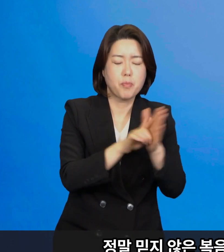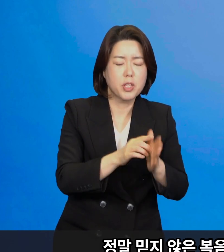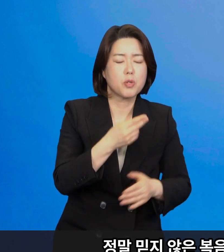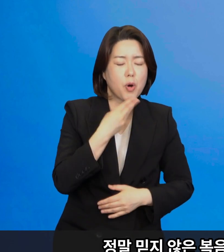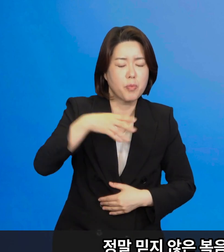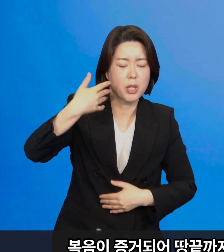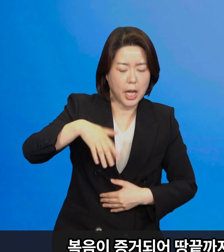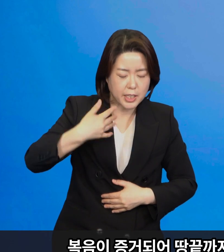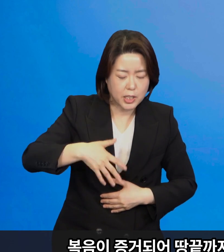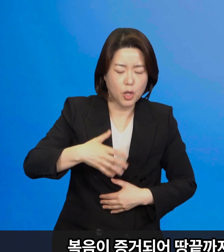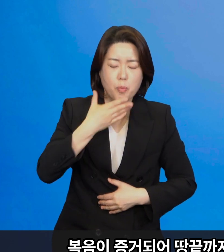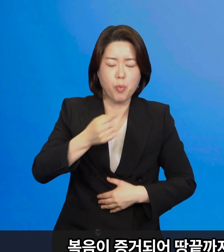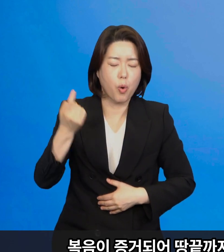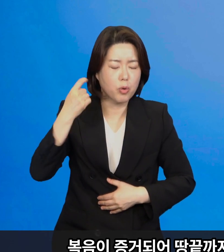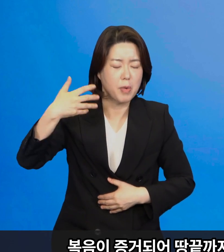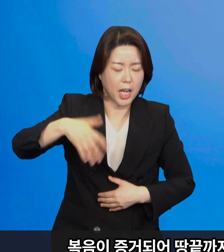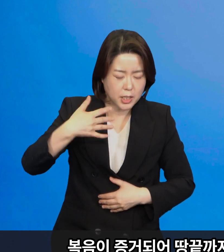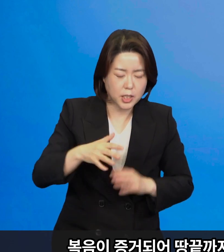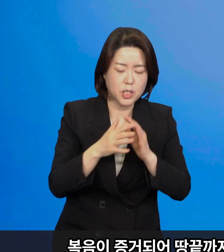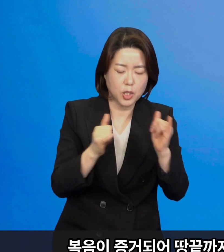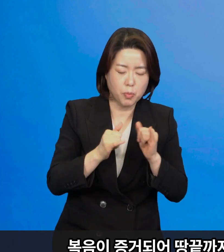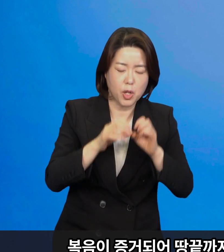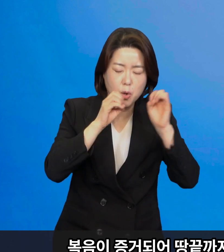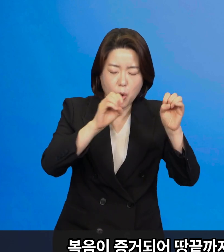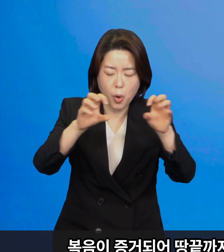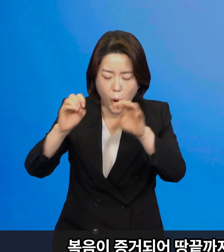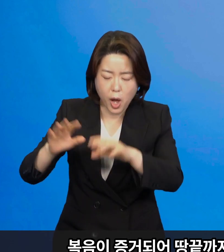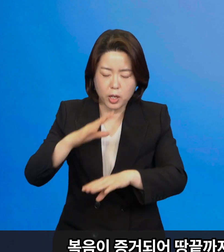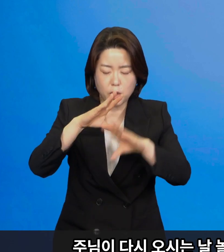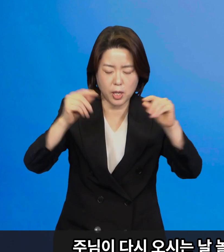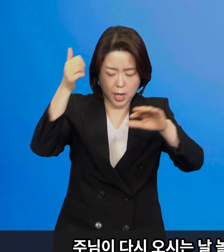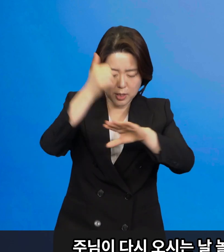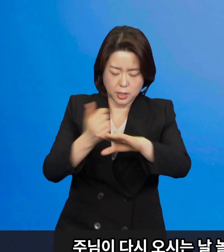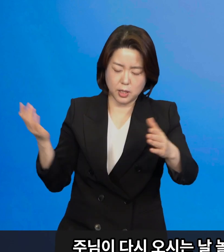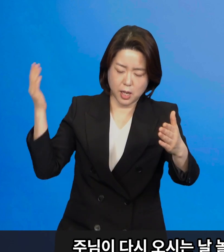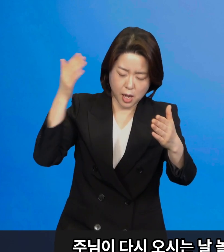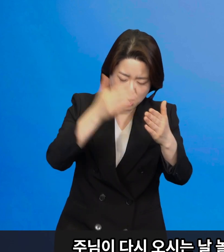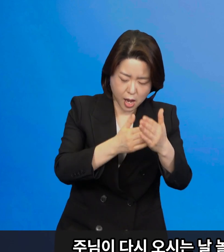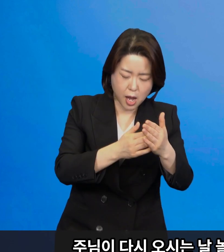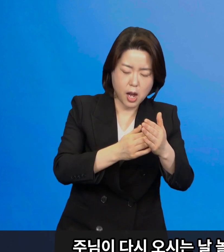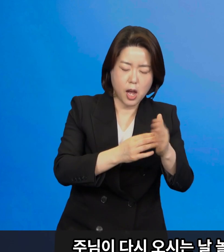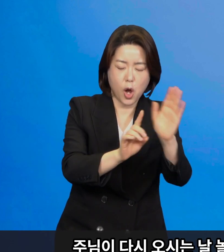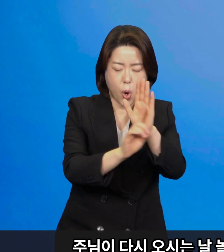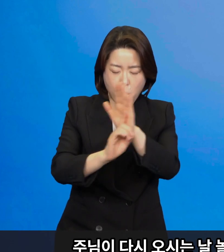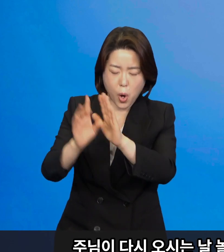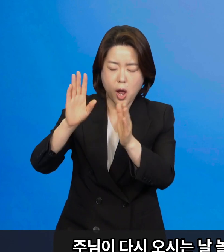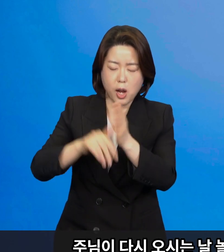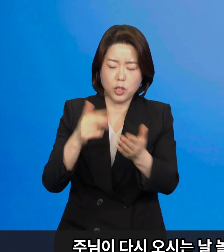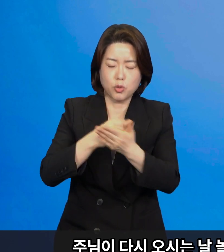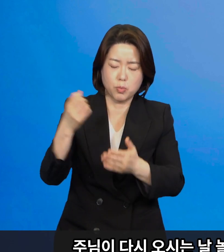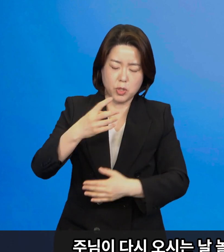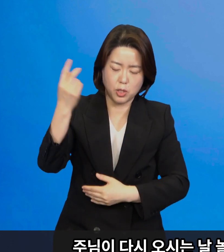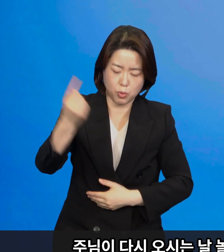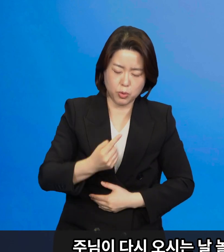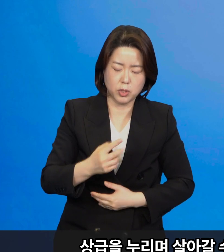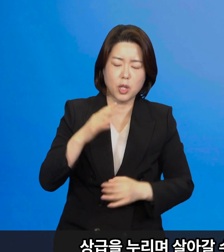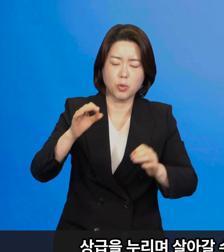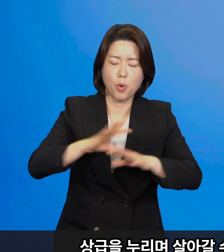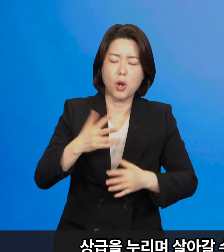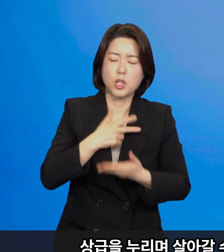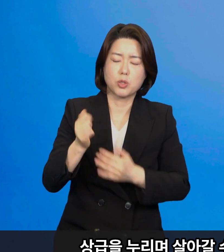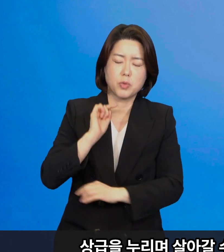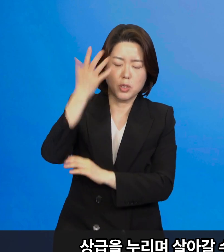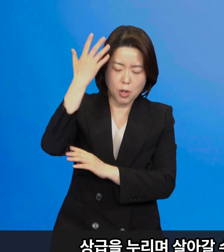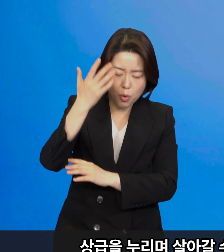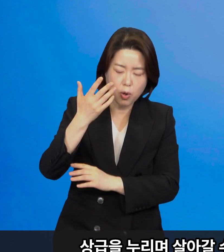듣지 못한 이들에게 복음이 증거되어 땅끝까지 이르러 복음이 증거될 때에 주님이 다시 오시는 날 놀라운 주의 영광을 바라보며